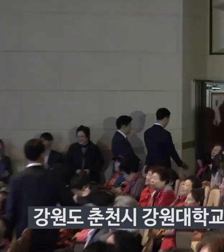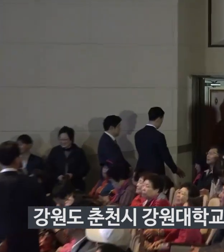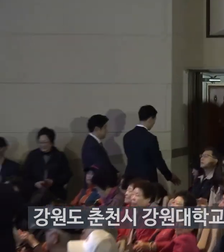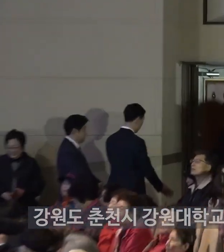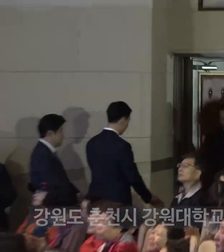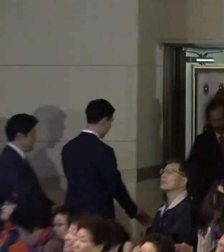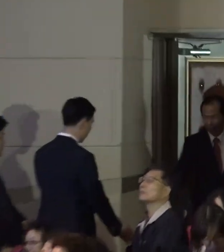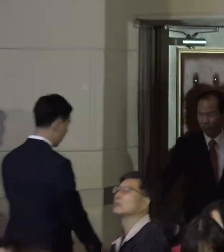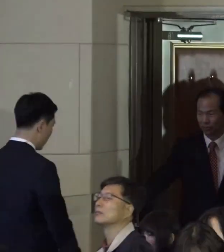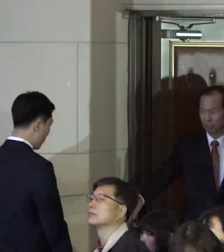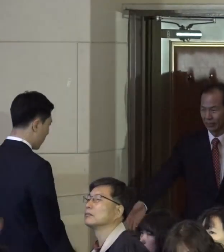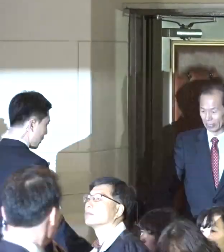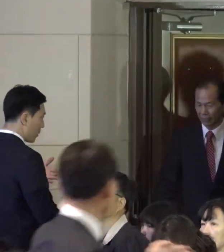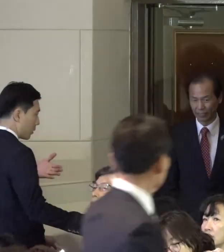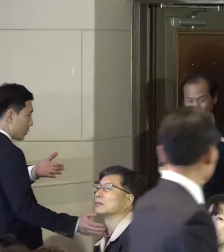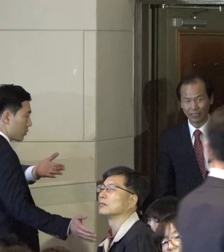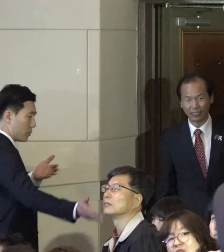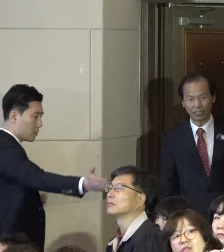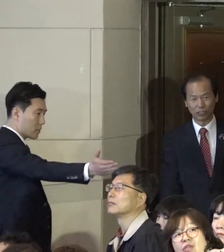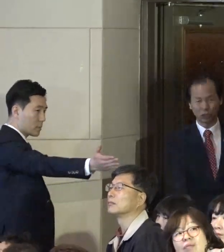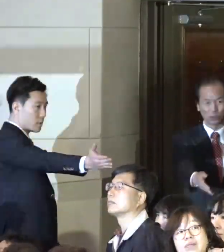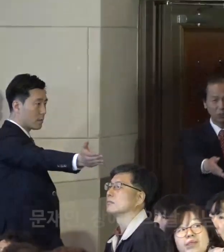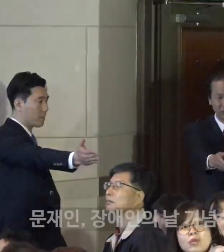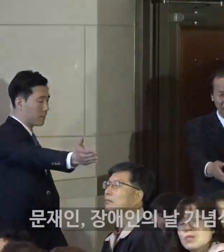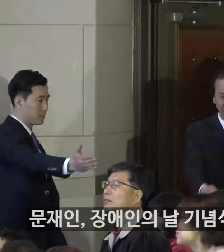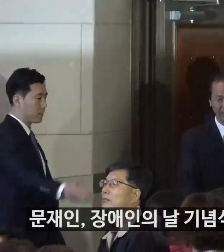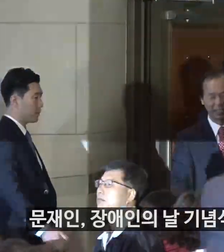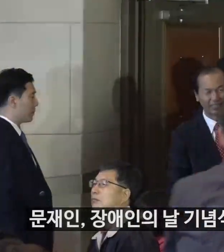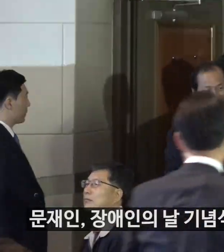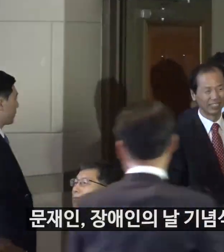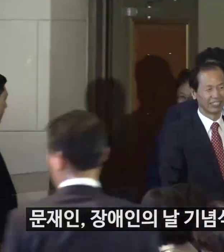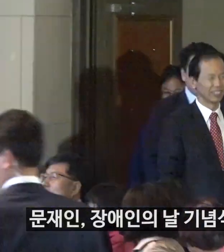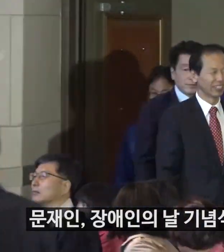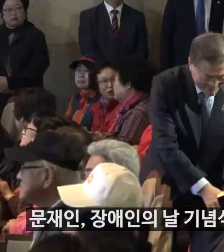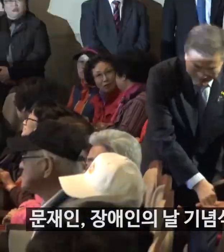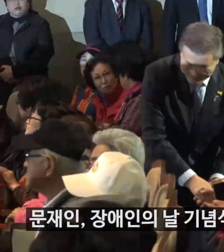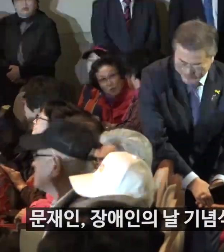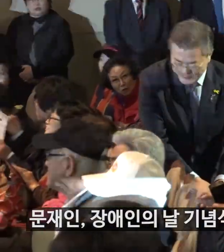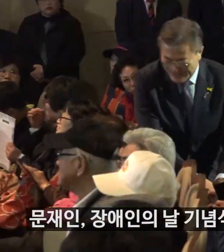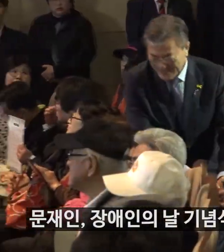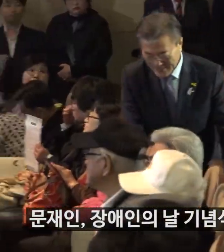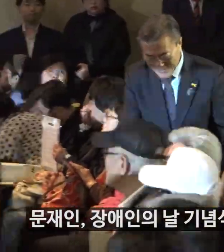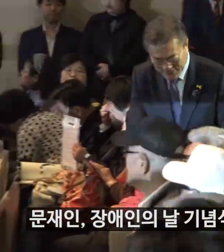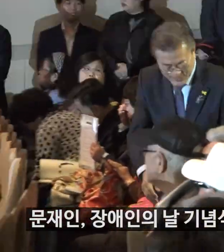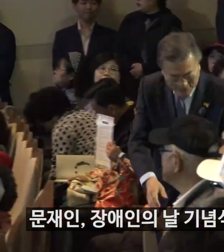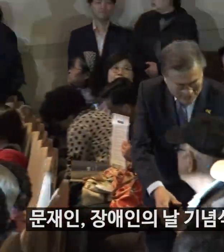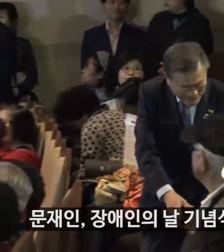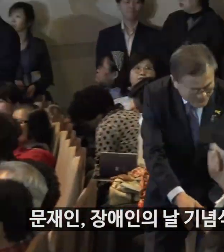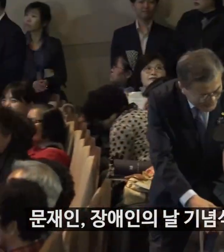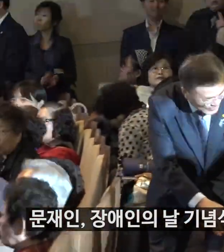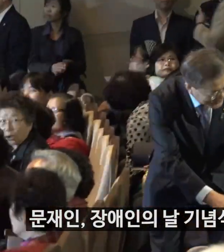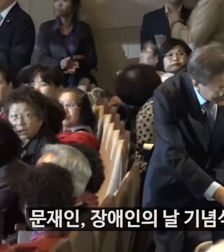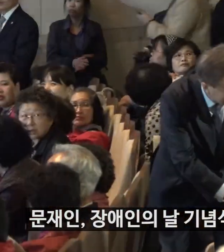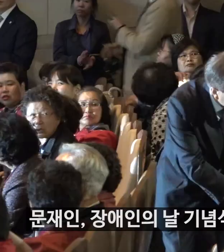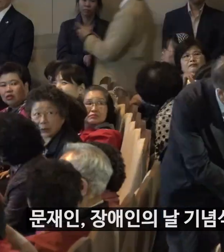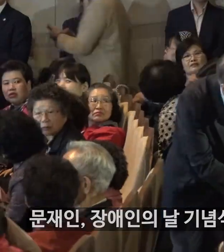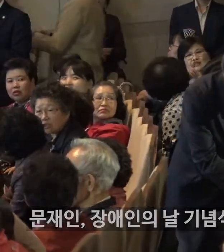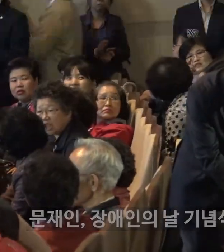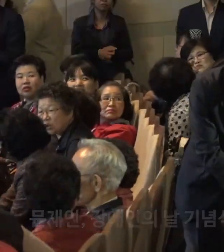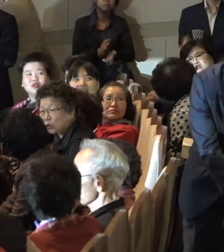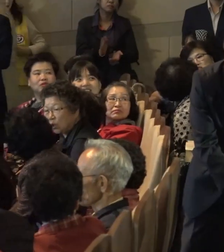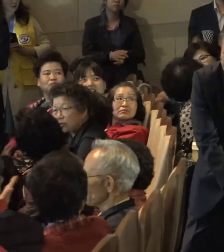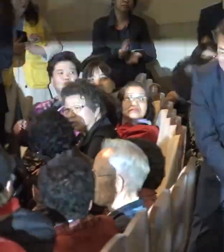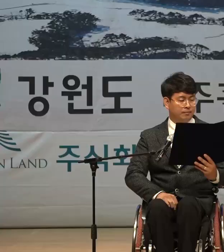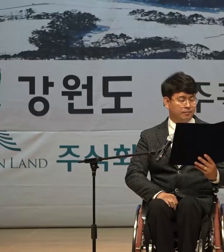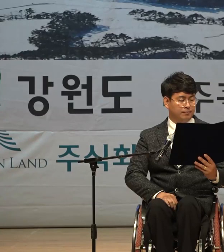여러분들도 함께 많이 해주셨는데요. 자, 원활한 우리 행사 진행 입장을 하고 계십니다. 여러분 큰